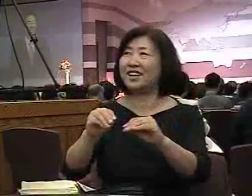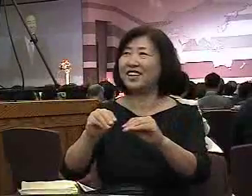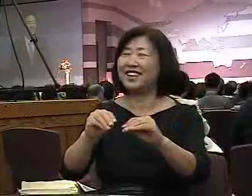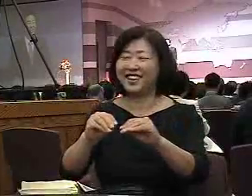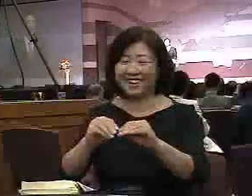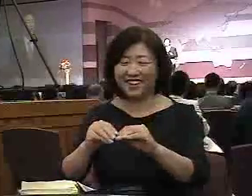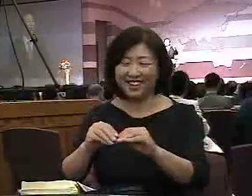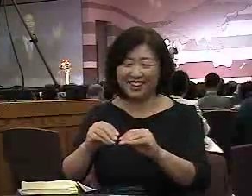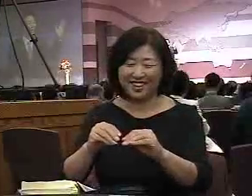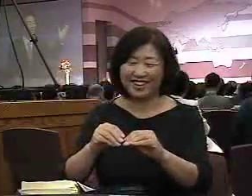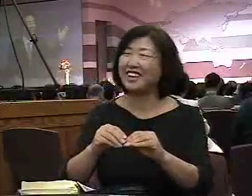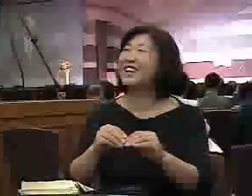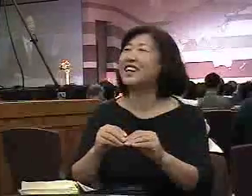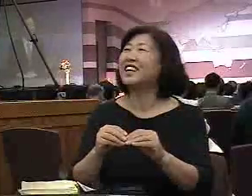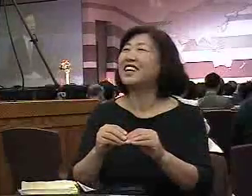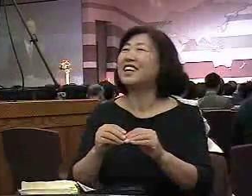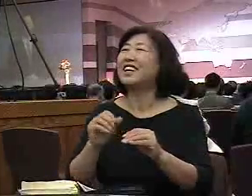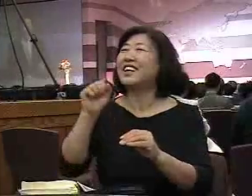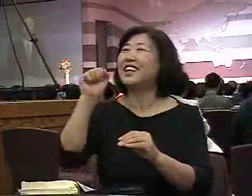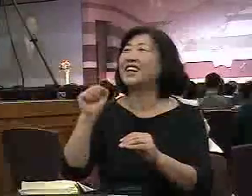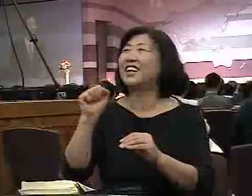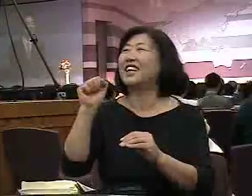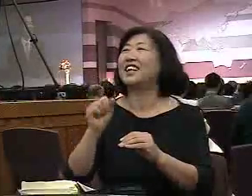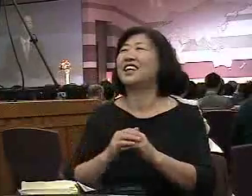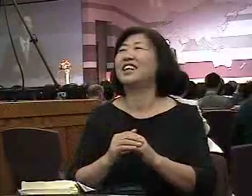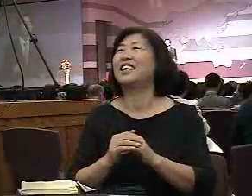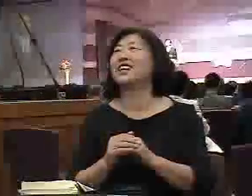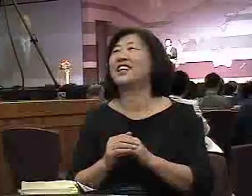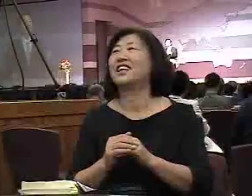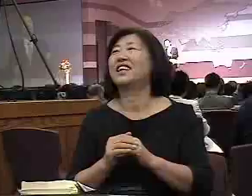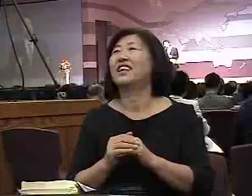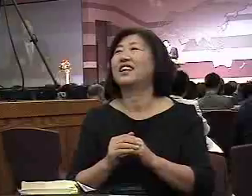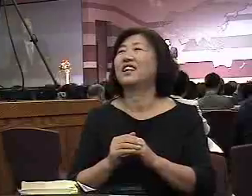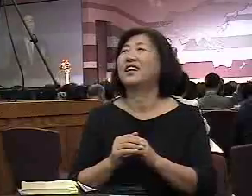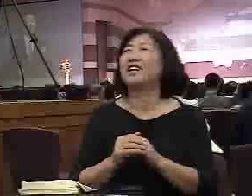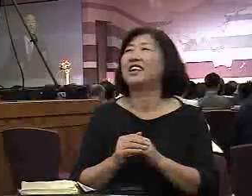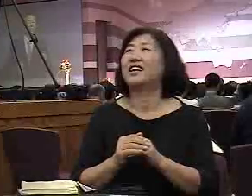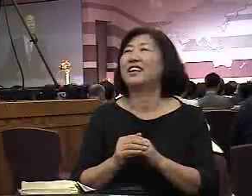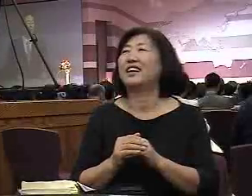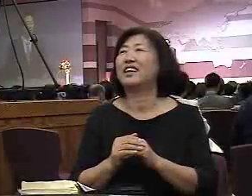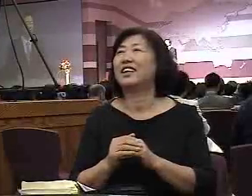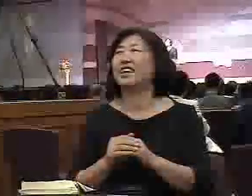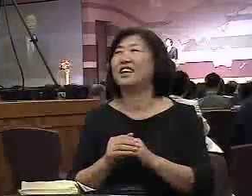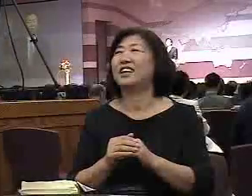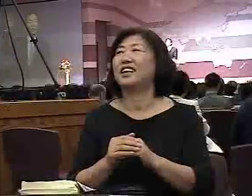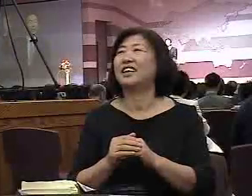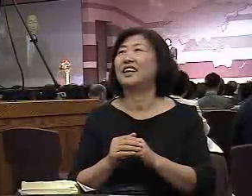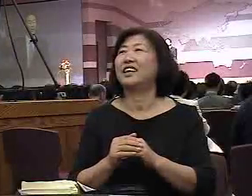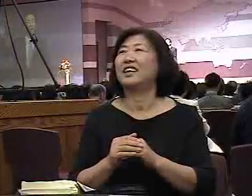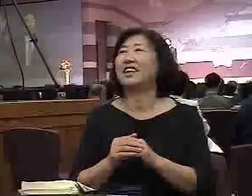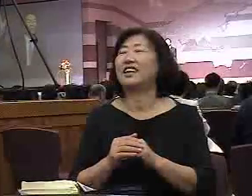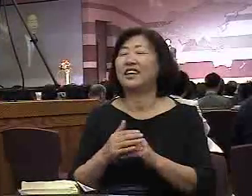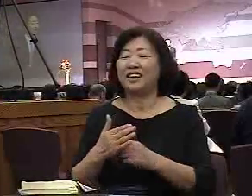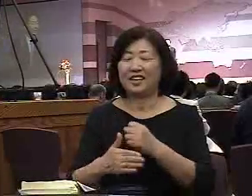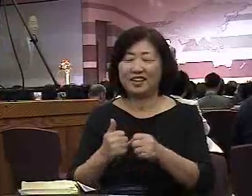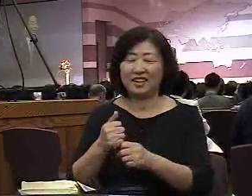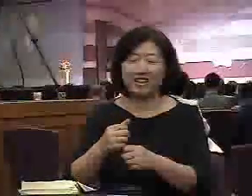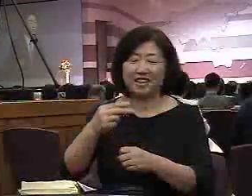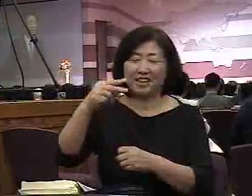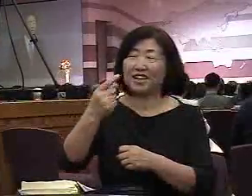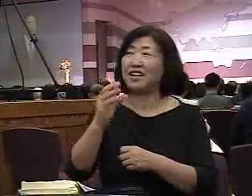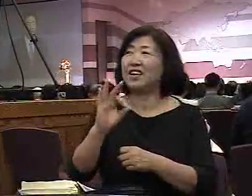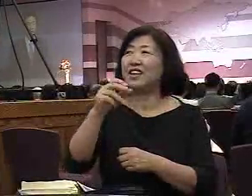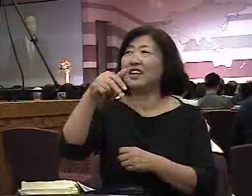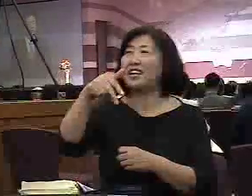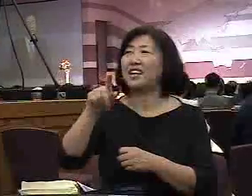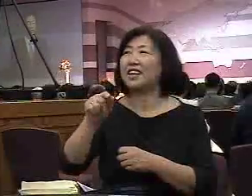되십니까? 동작 그만! 막 뛰어가고 있는데 우리는 뒤에서 아이고 언제 따라가지 그러는데 갑자기 동작 그만! 뒤로 돌아가냐? 그러면